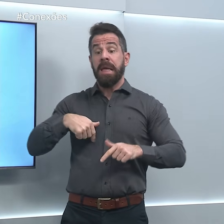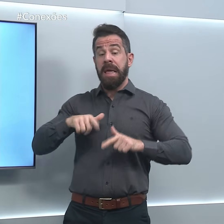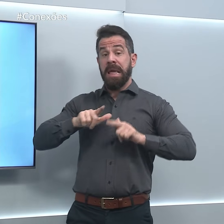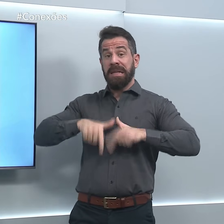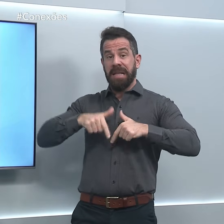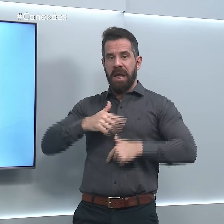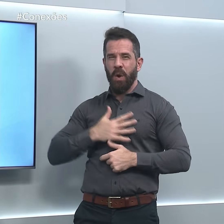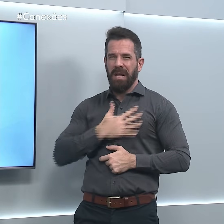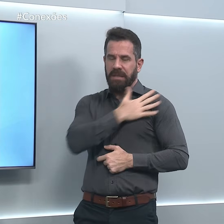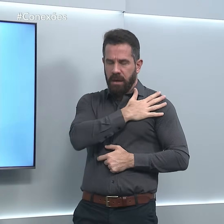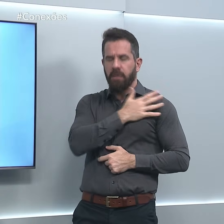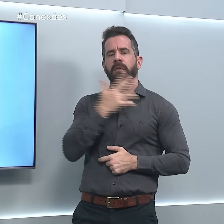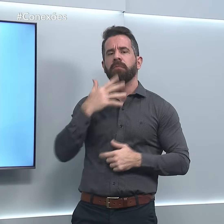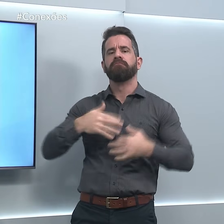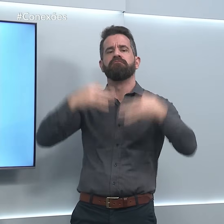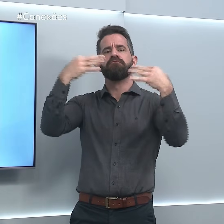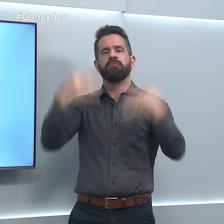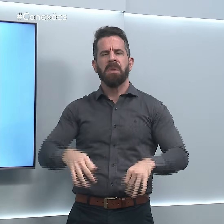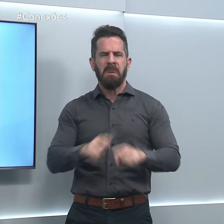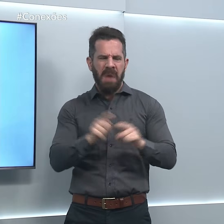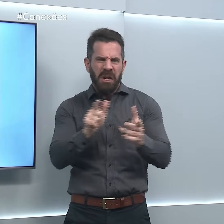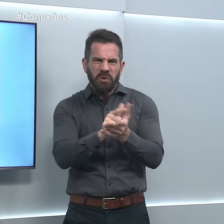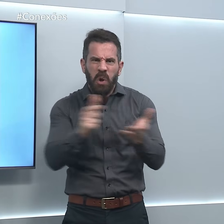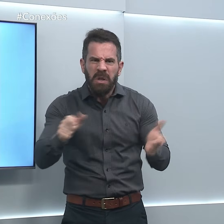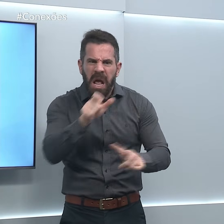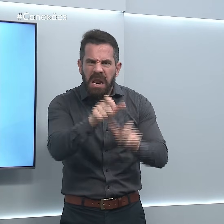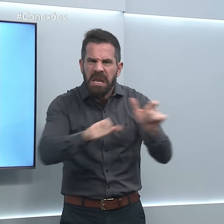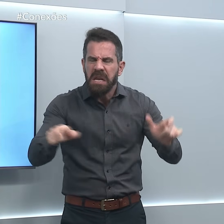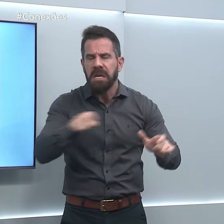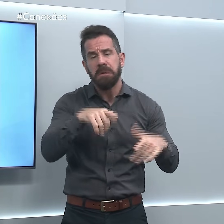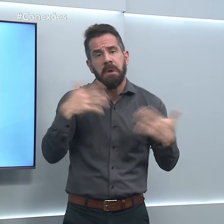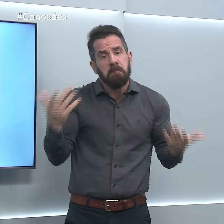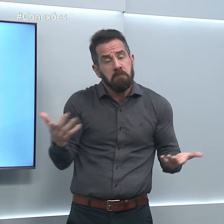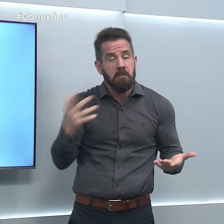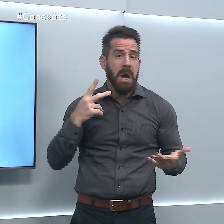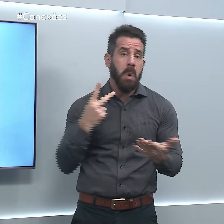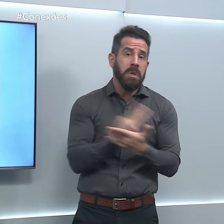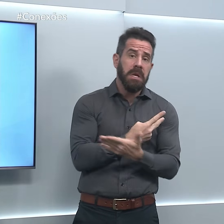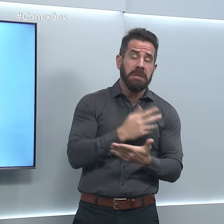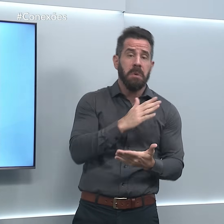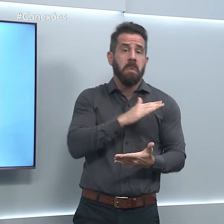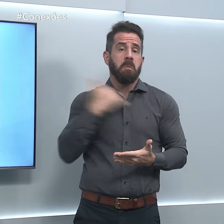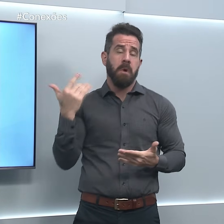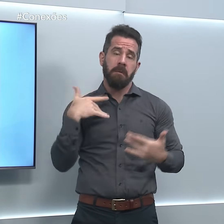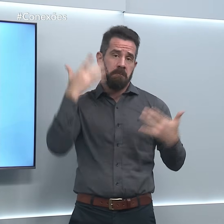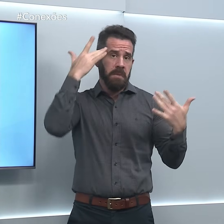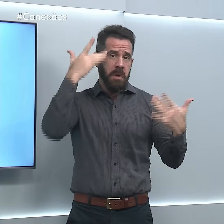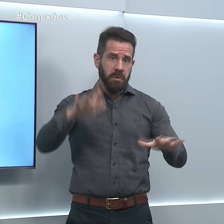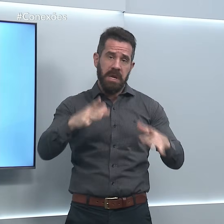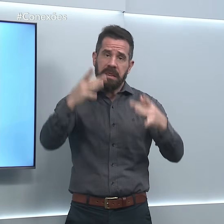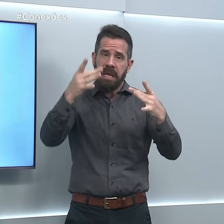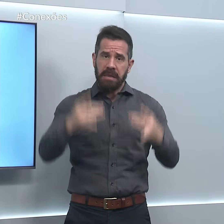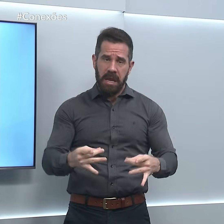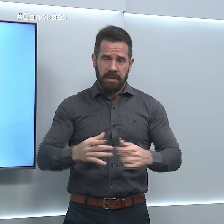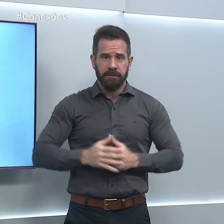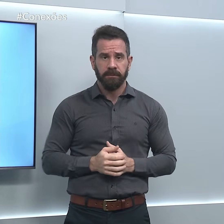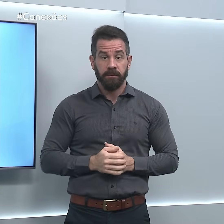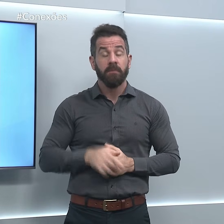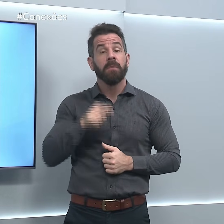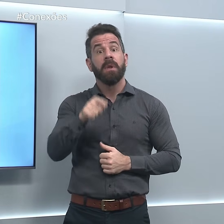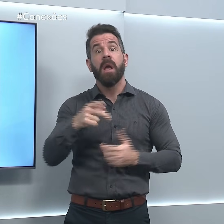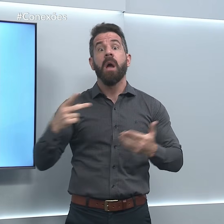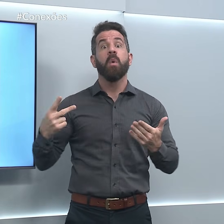e disse não ter tido jornalistas como alvo, mas não deu mais detalhes. O ataque ocorre em meio a